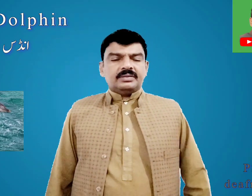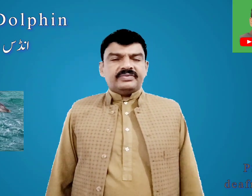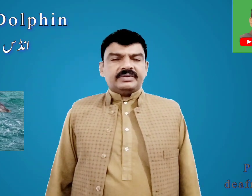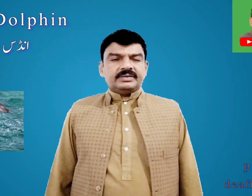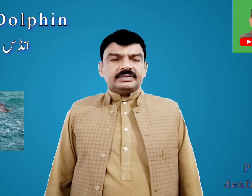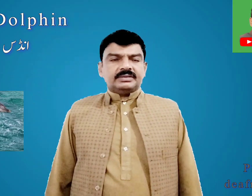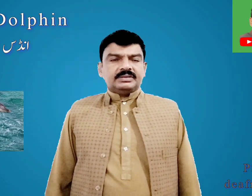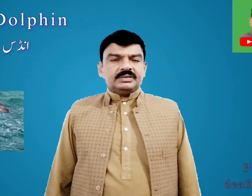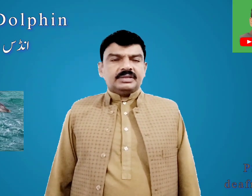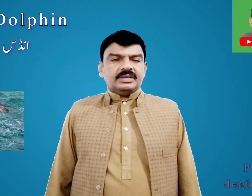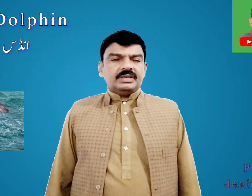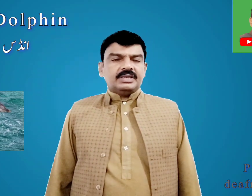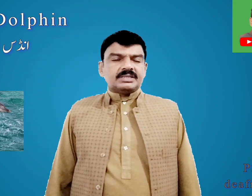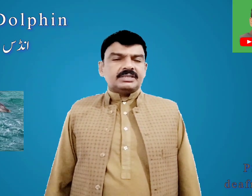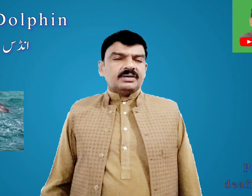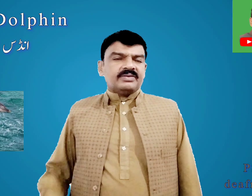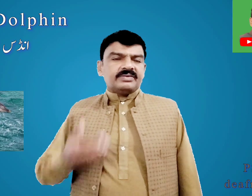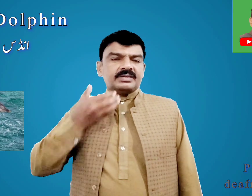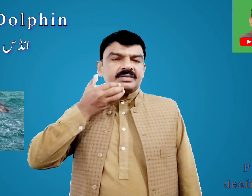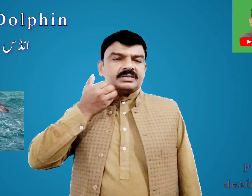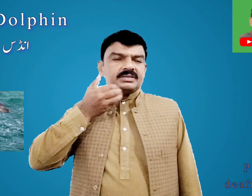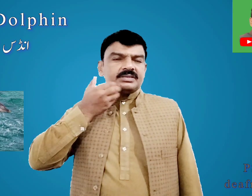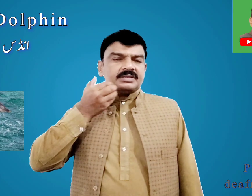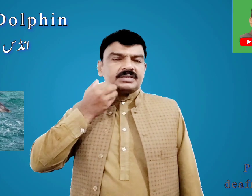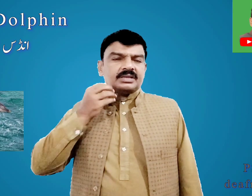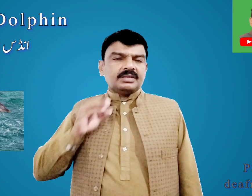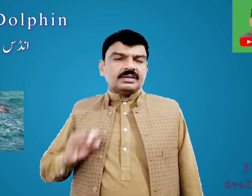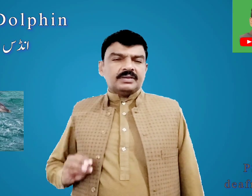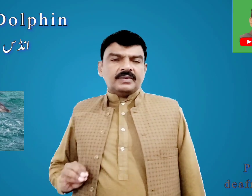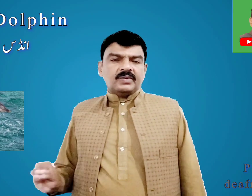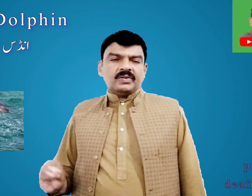dolphin, indus dolphin, Sindh,